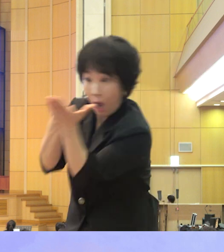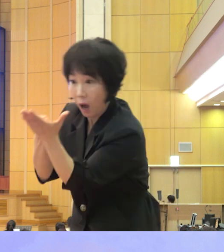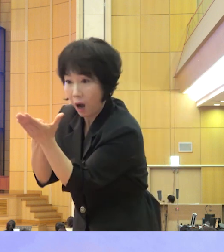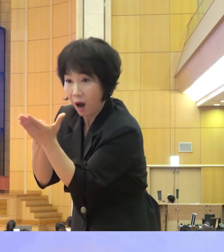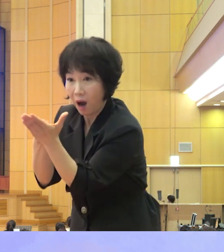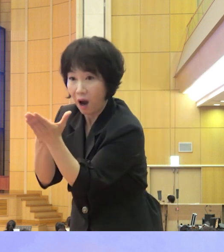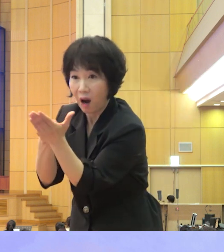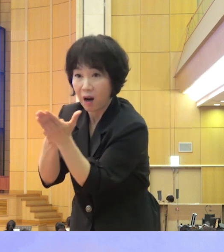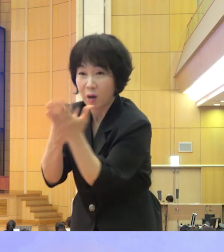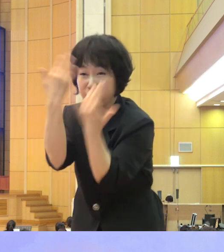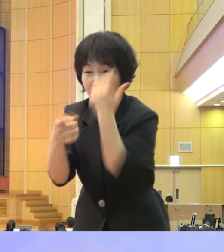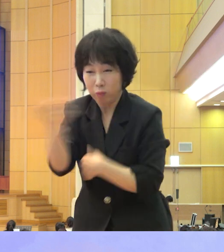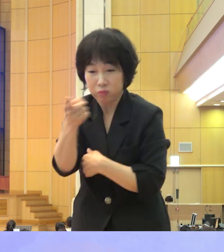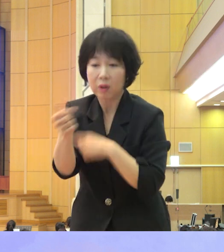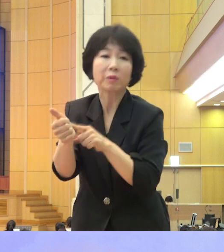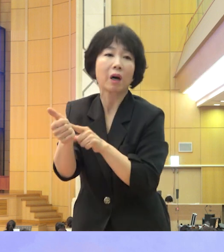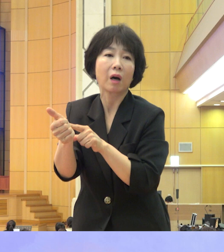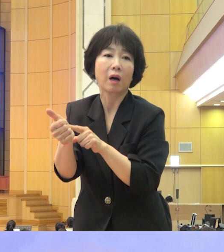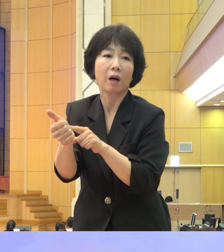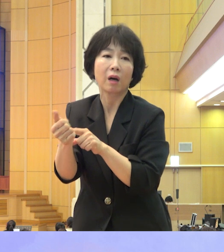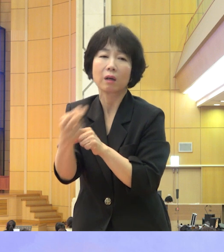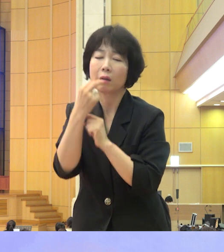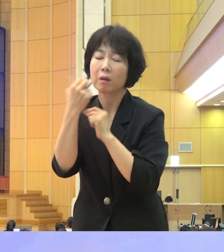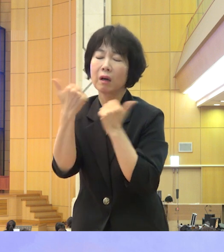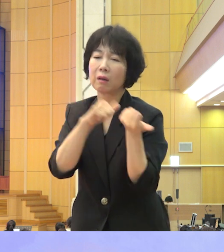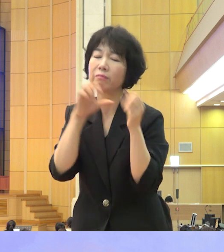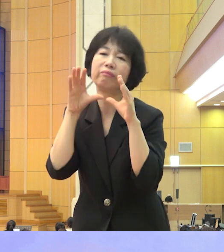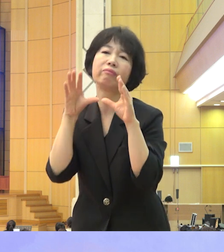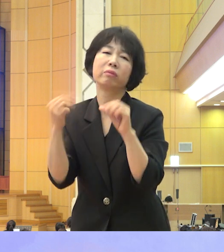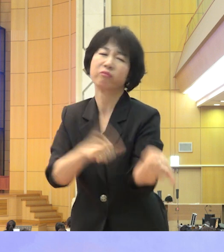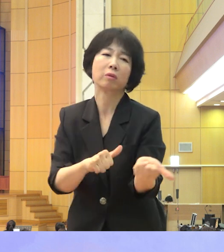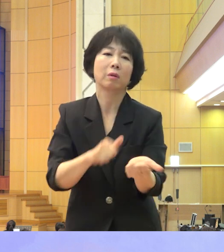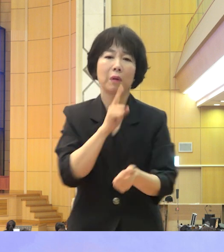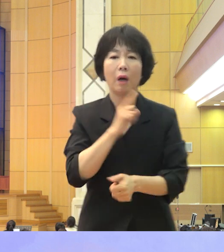소방관이 죽었습니다. 죽어서 이제